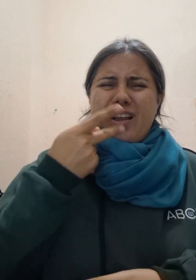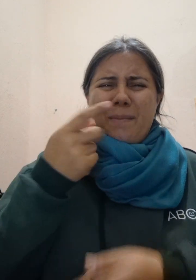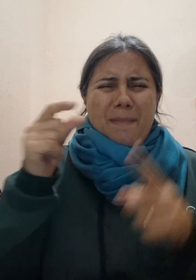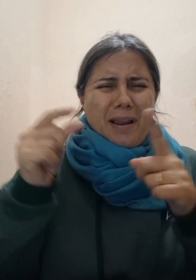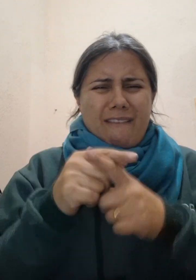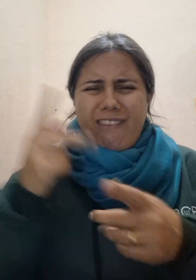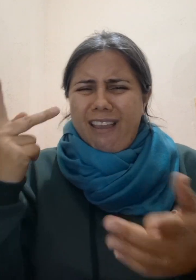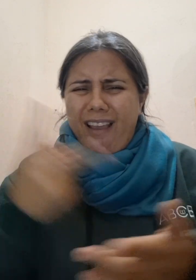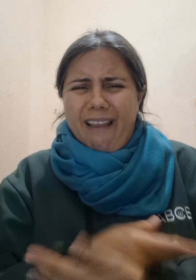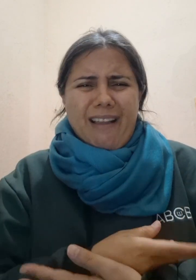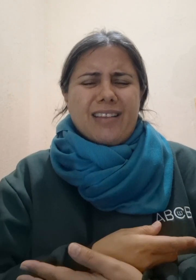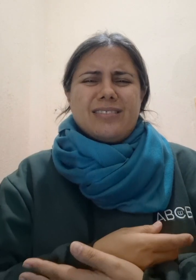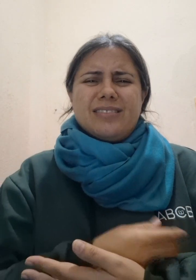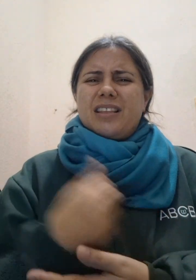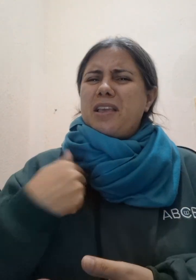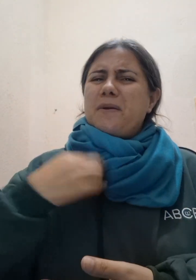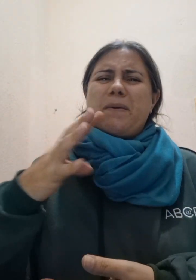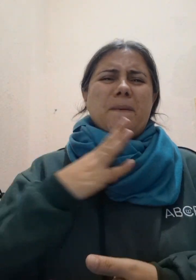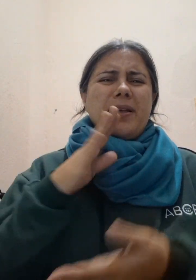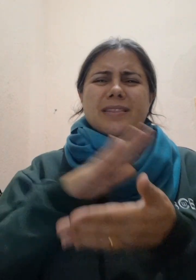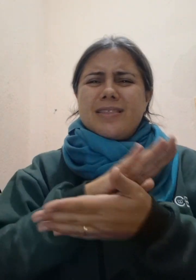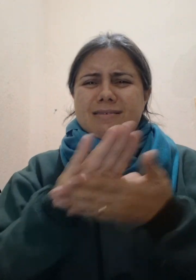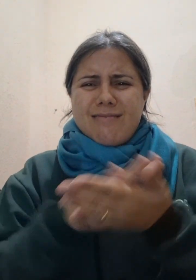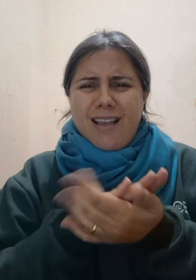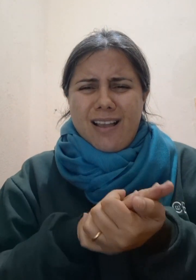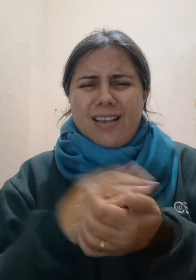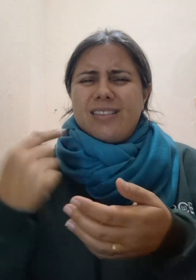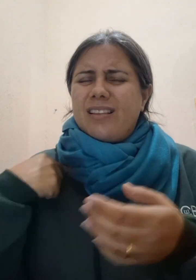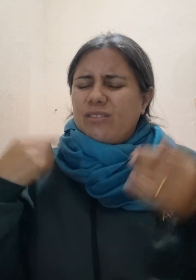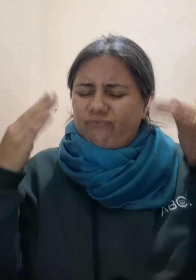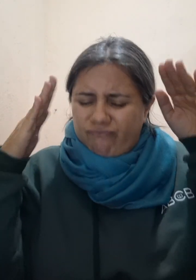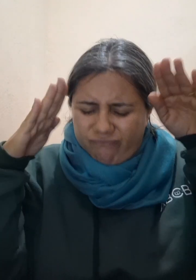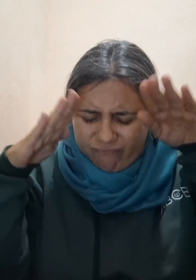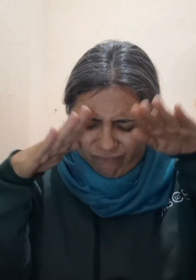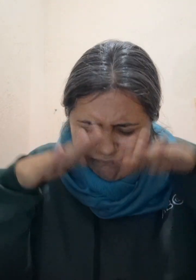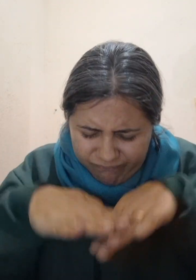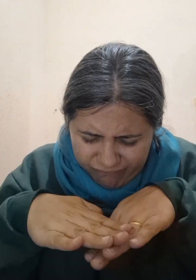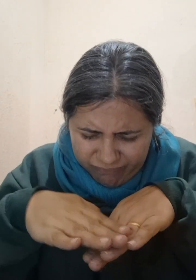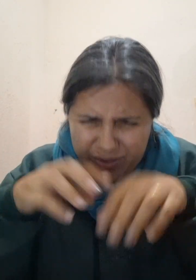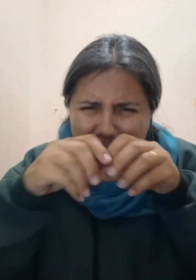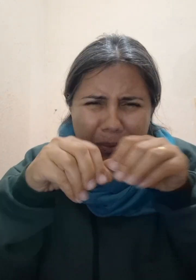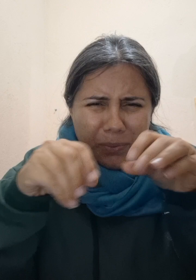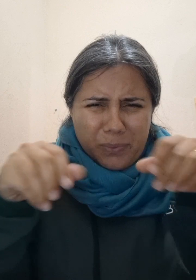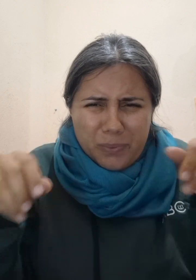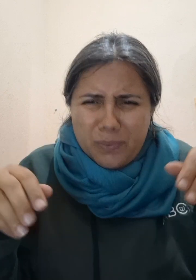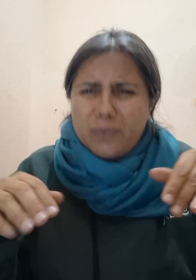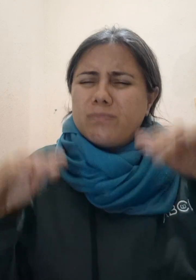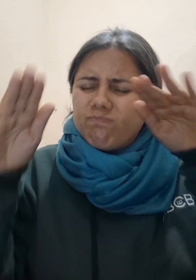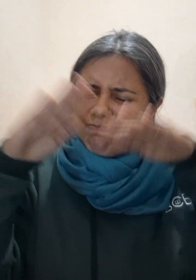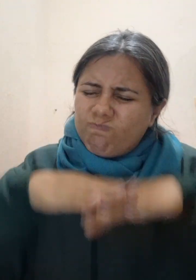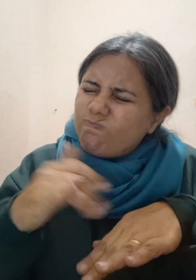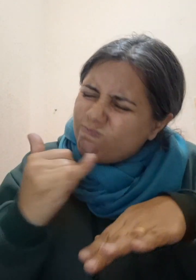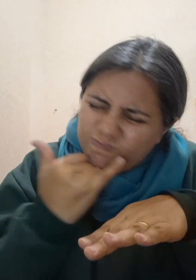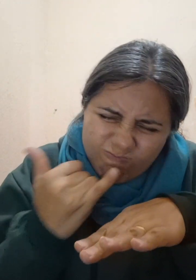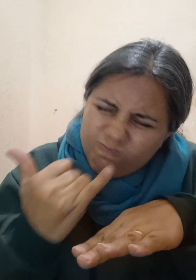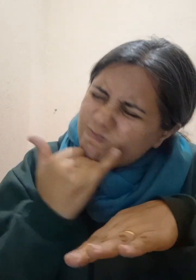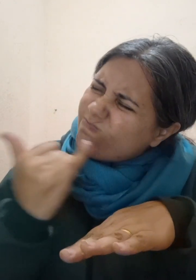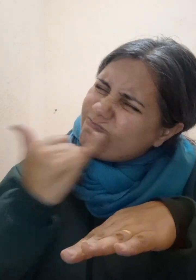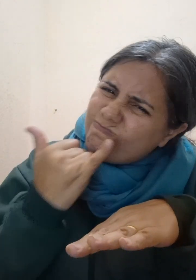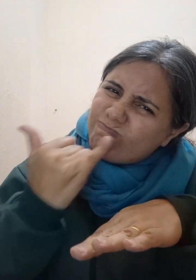te vejo, os meus olhos te veem. Eu me arrependo que eu estava errado no pó